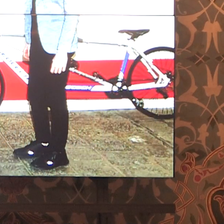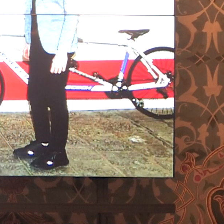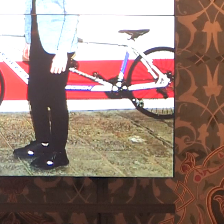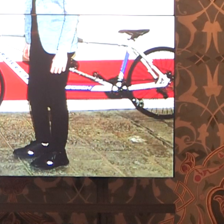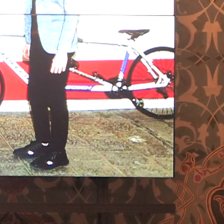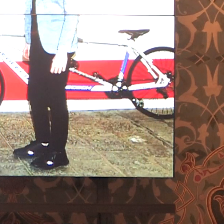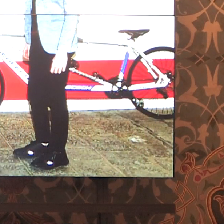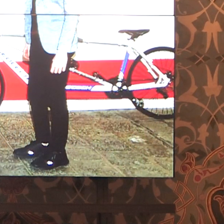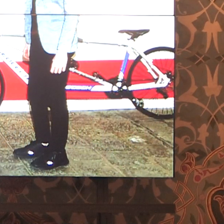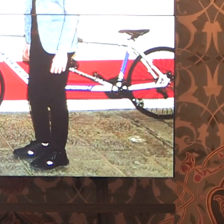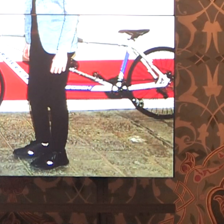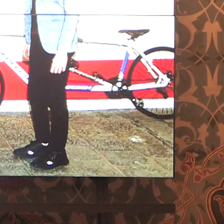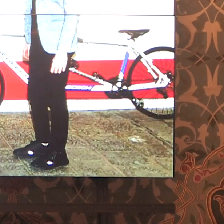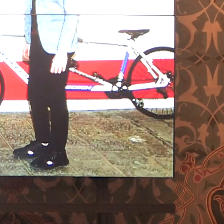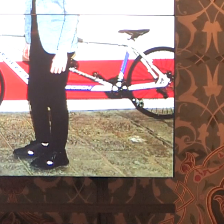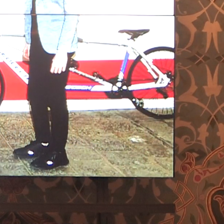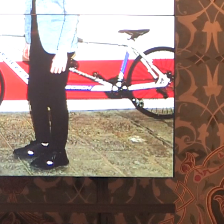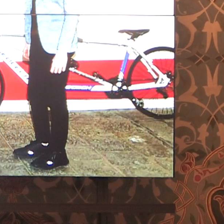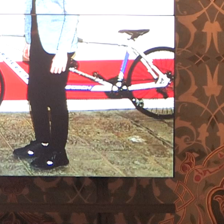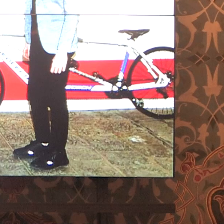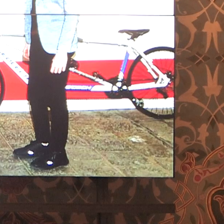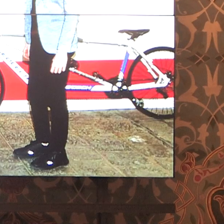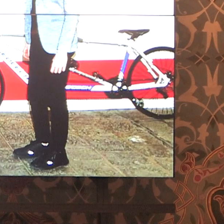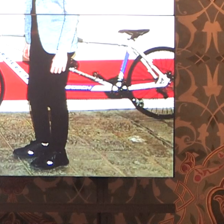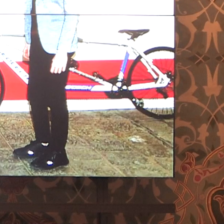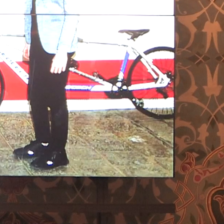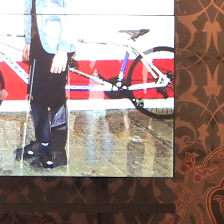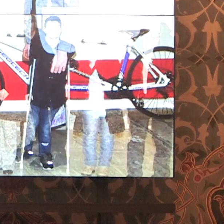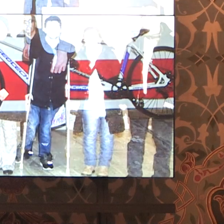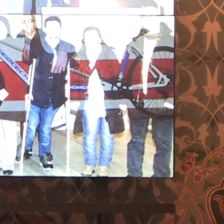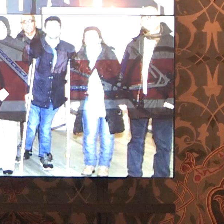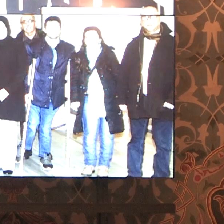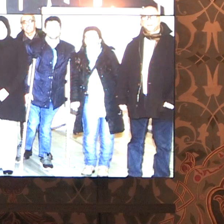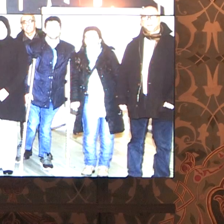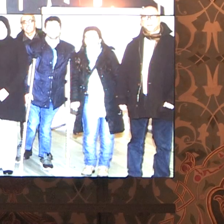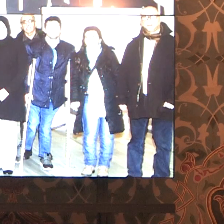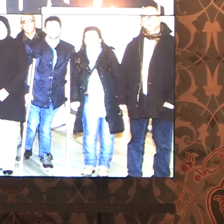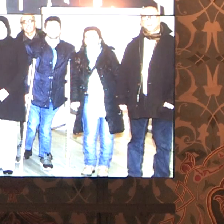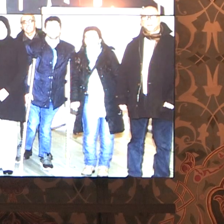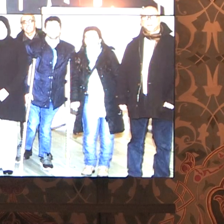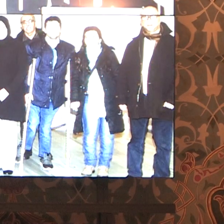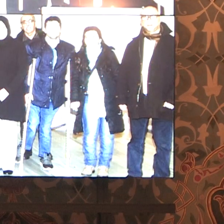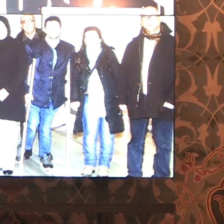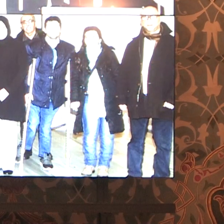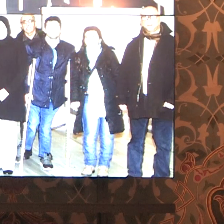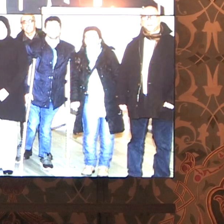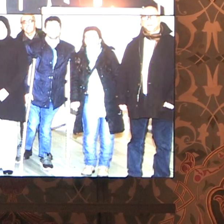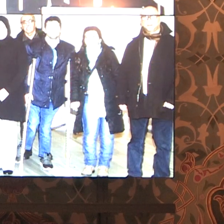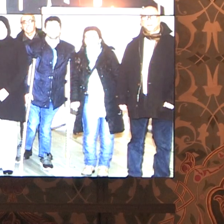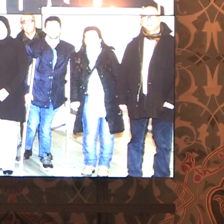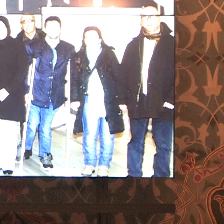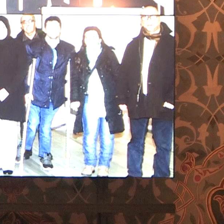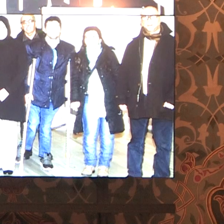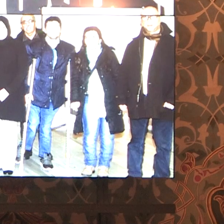diğer görevler İstanbul Üniversitesi Faaliyetli Bisiklet Kulübü standını ziyaret ediyor. Vesaire Aydın, afet yetkilileri ve afet